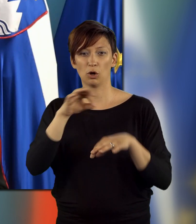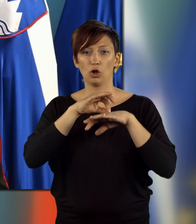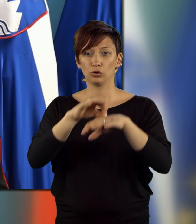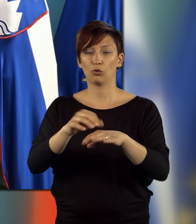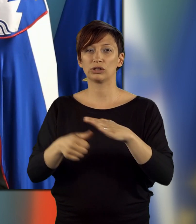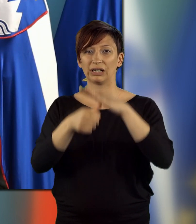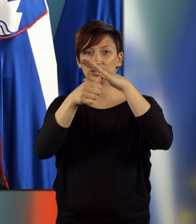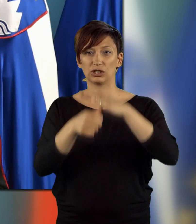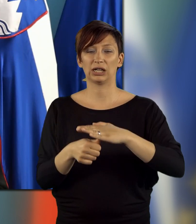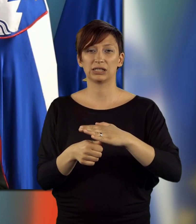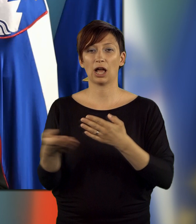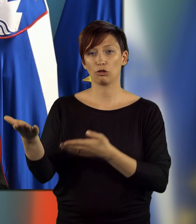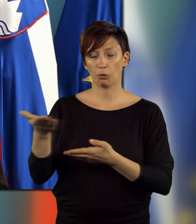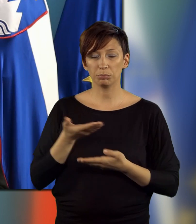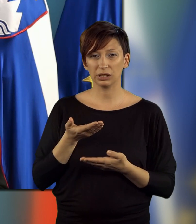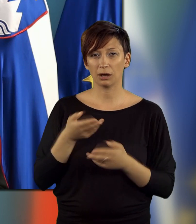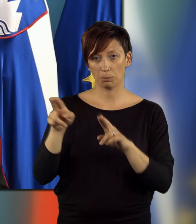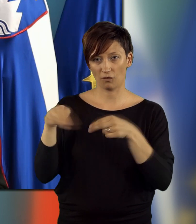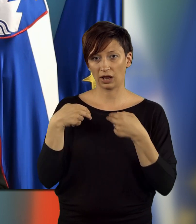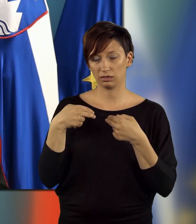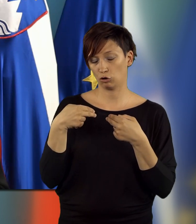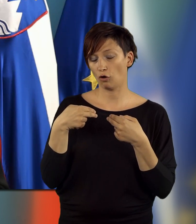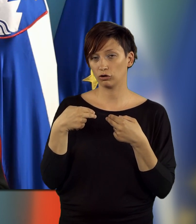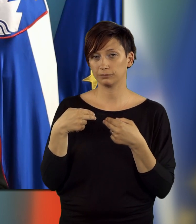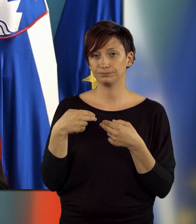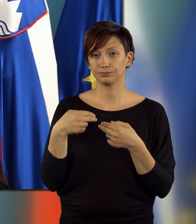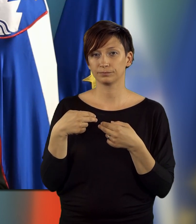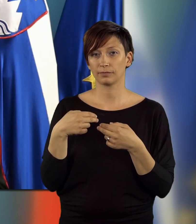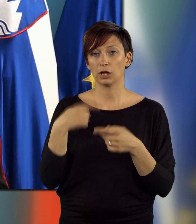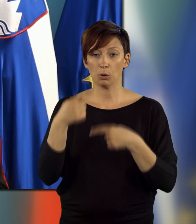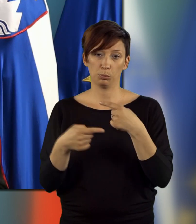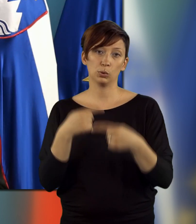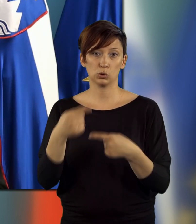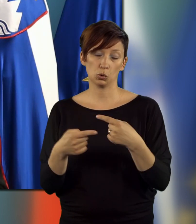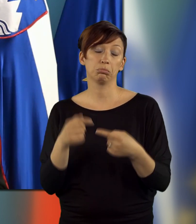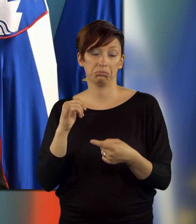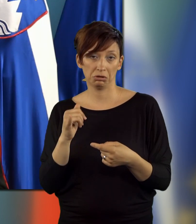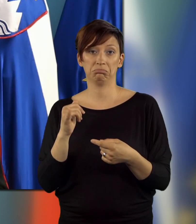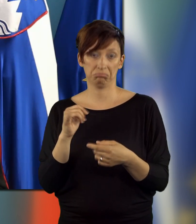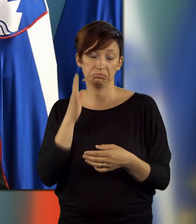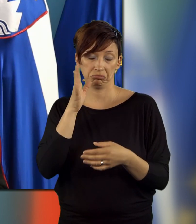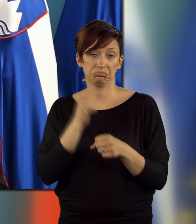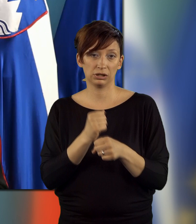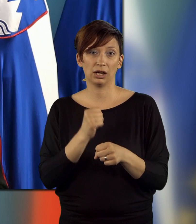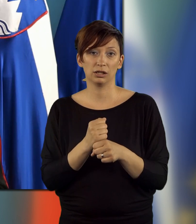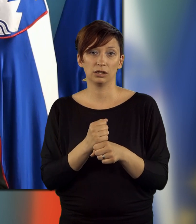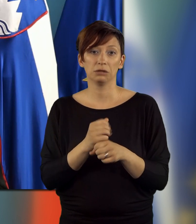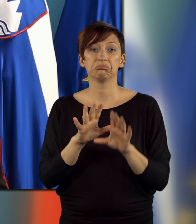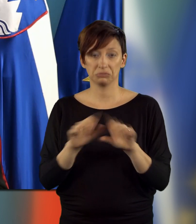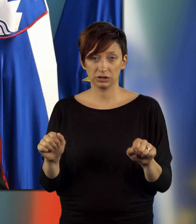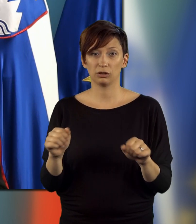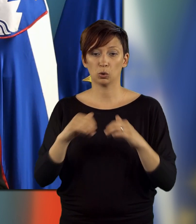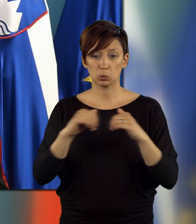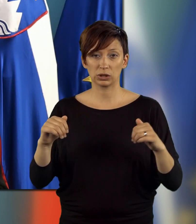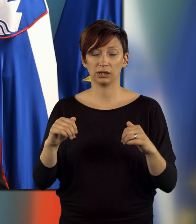sem od vodstva UKC dobila odgovor, da postopki potekajo, da je